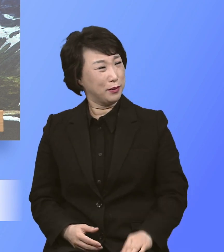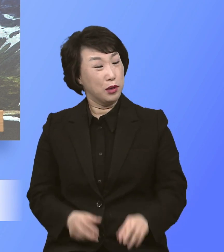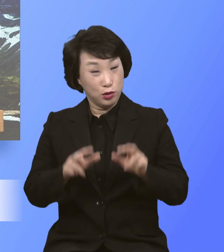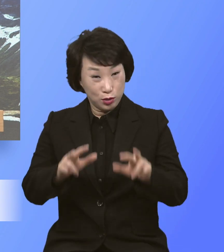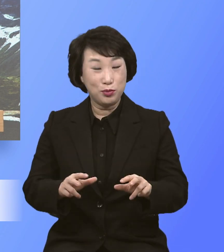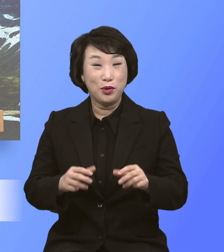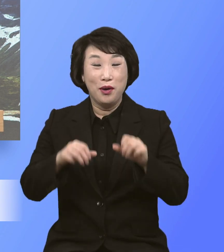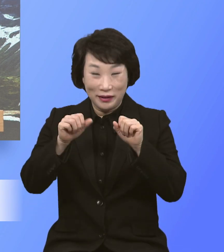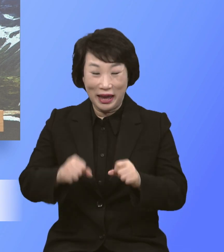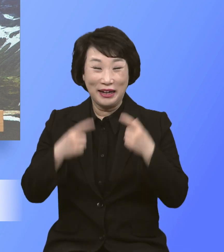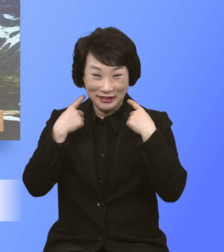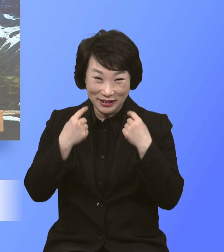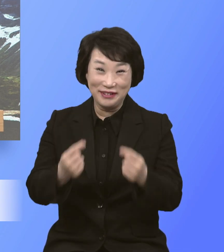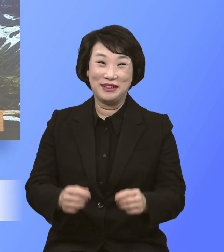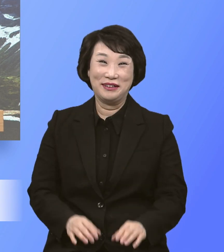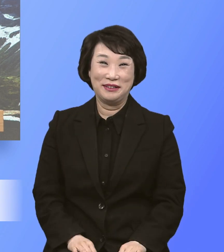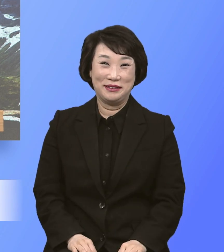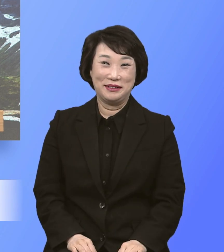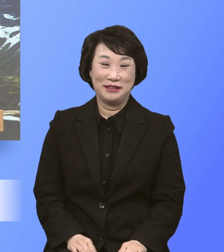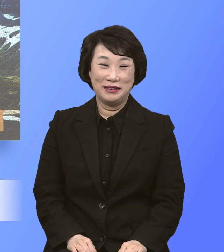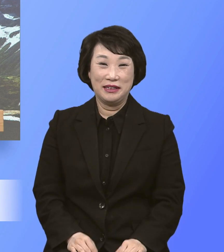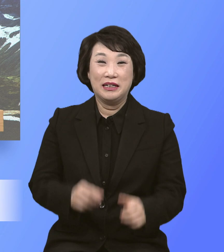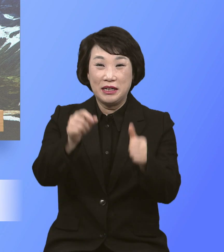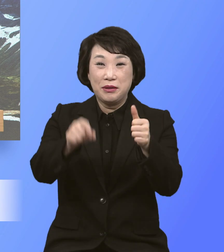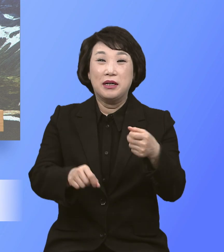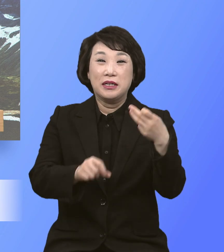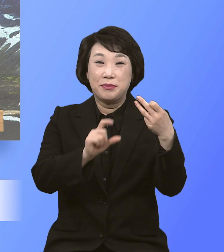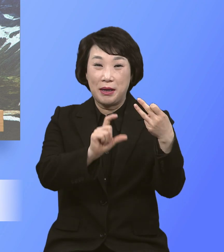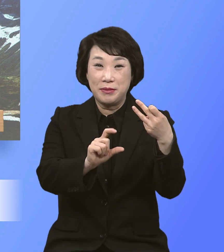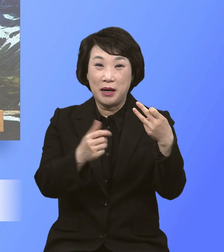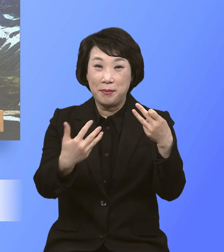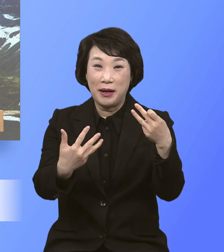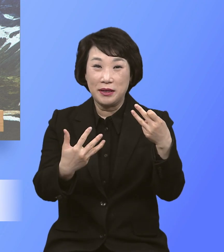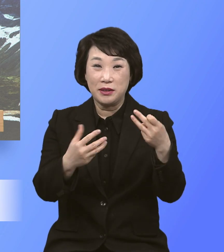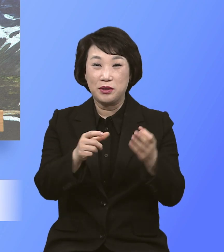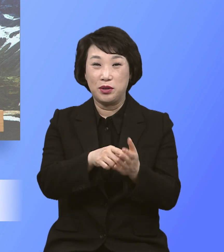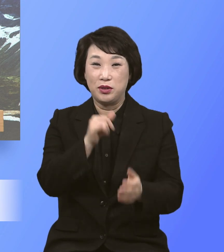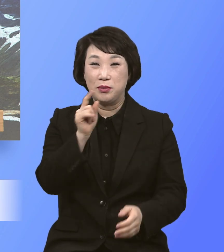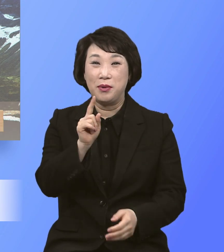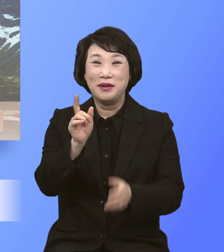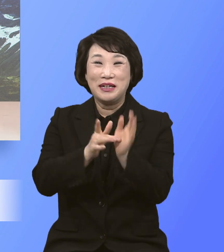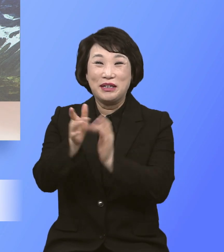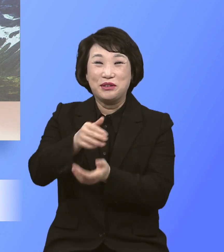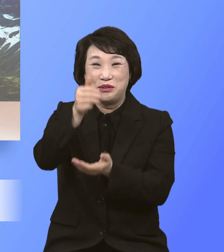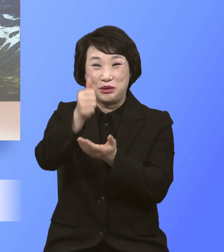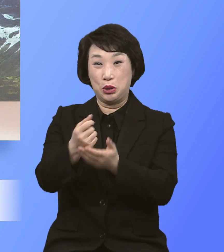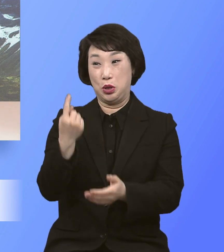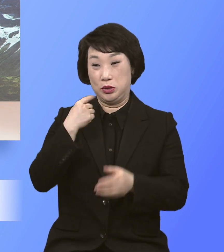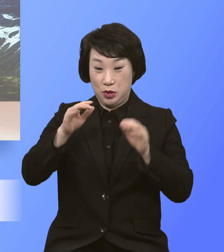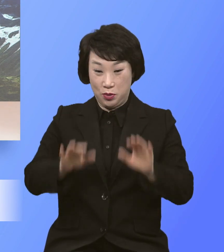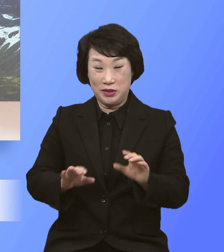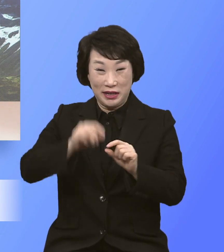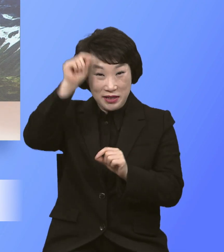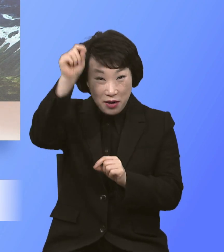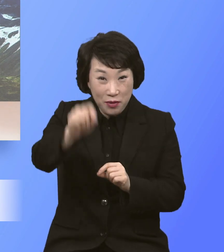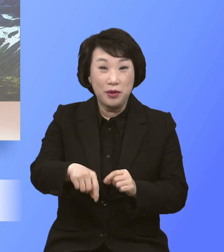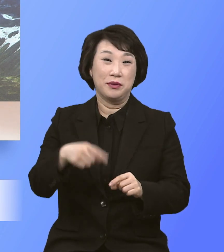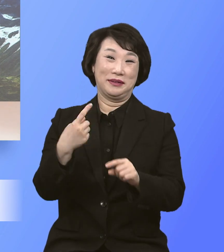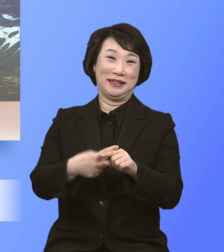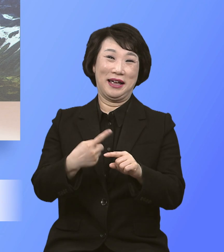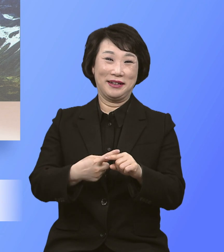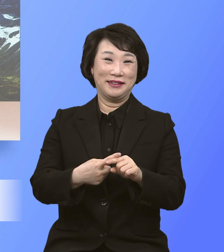지금도 계시고. 그래도 히브리서 13장 8절에 예수 그리스도는 어제나